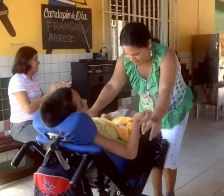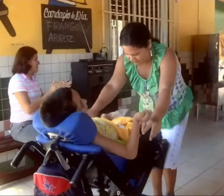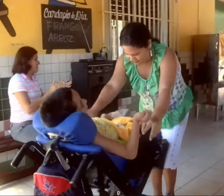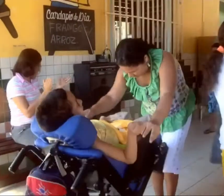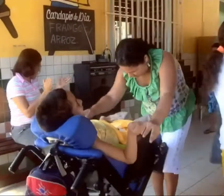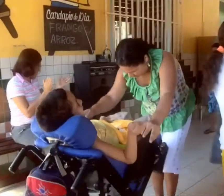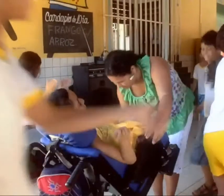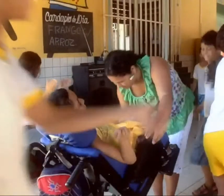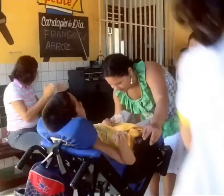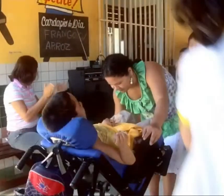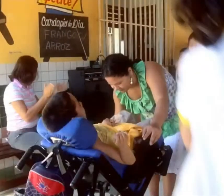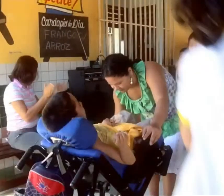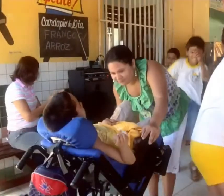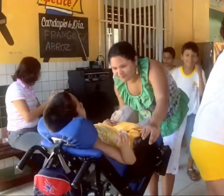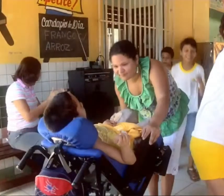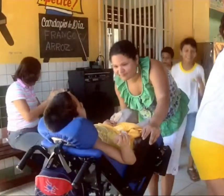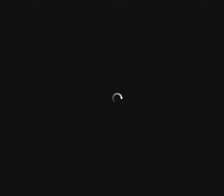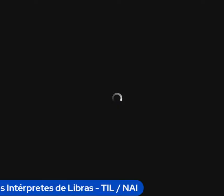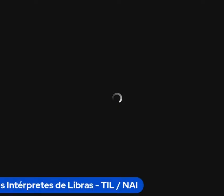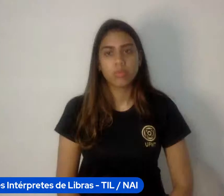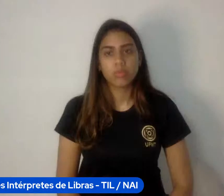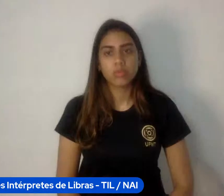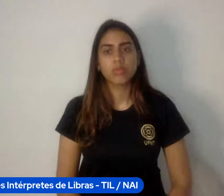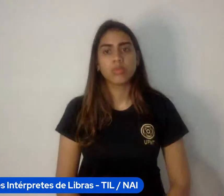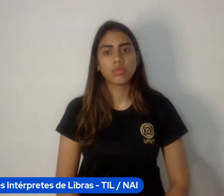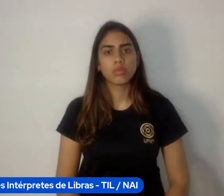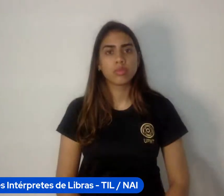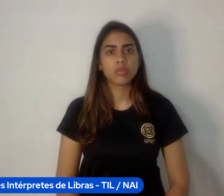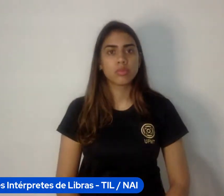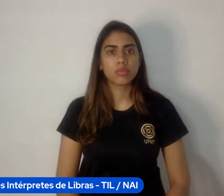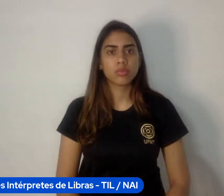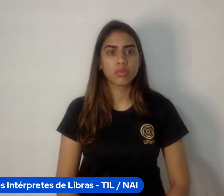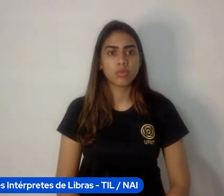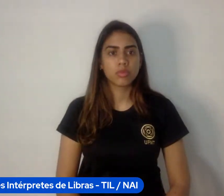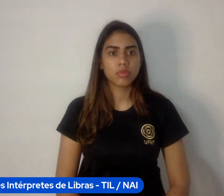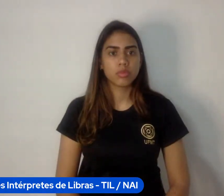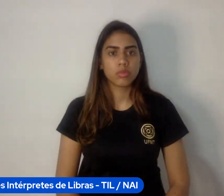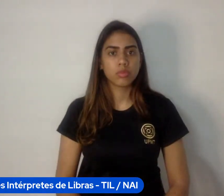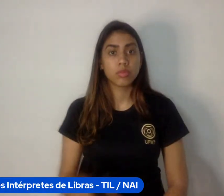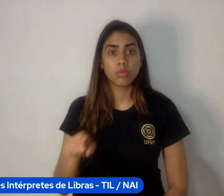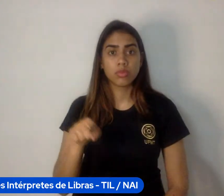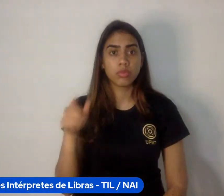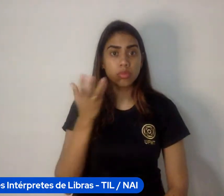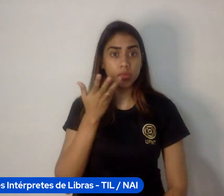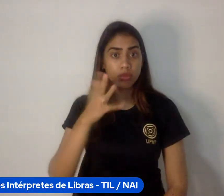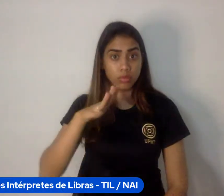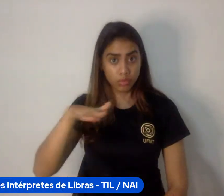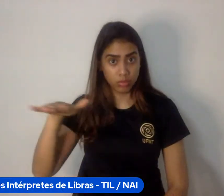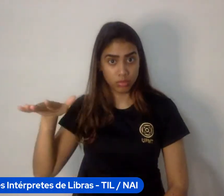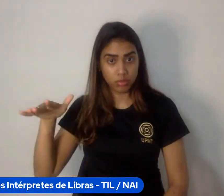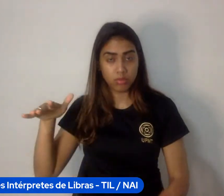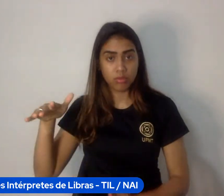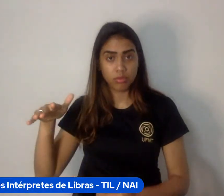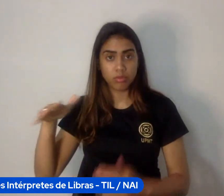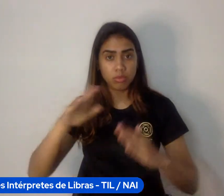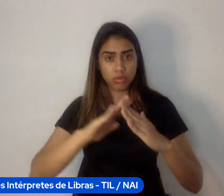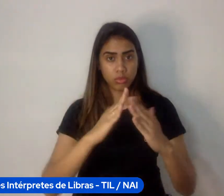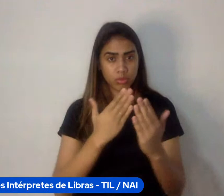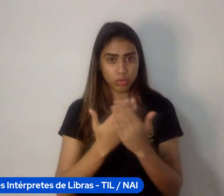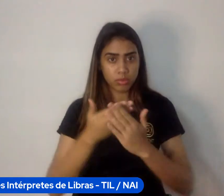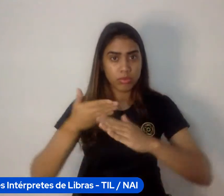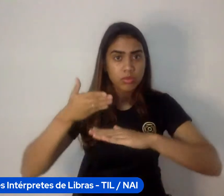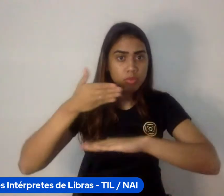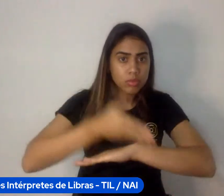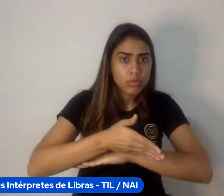a partir do ingresso dessas crianças aqui que nós começamos a pensar a mudança, né? Não só